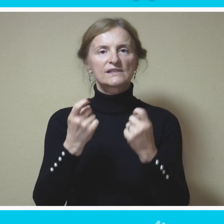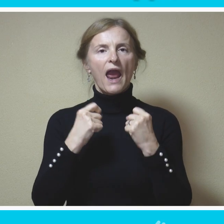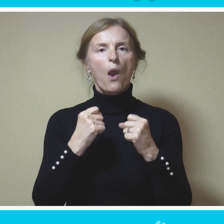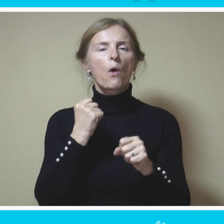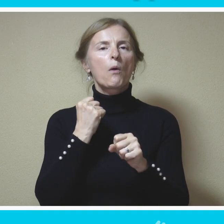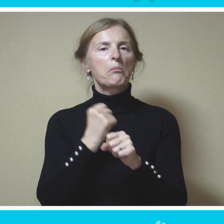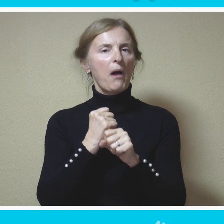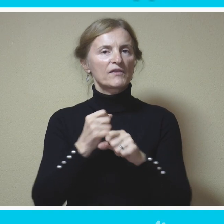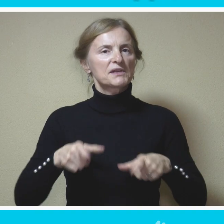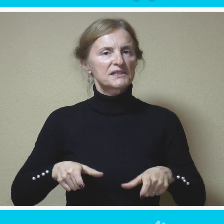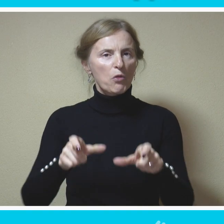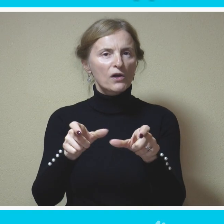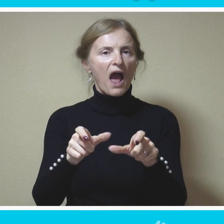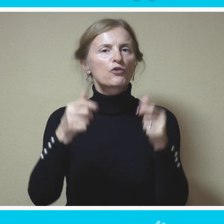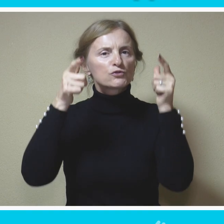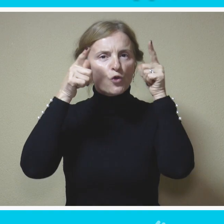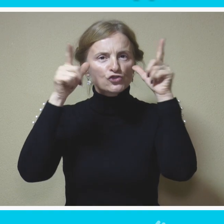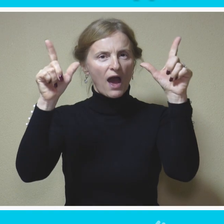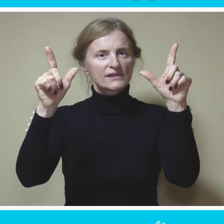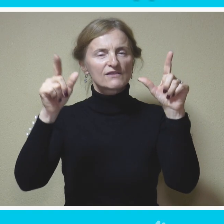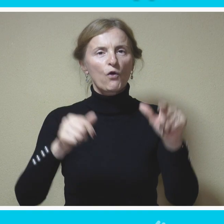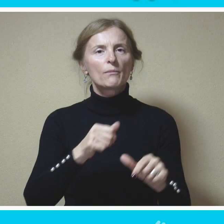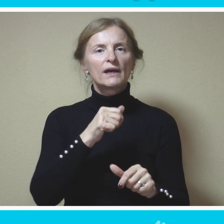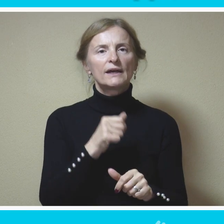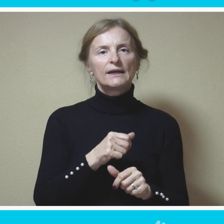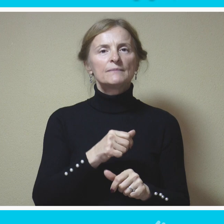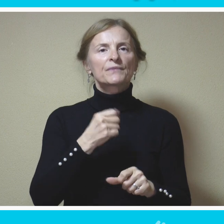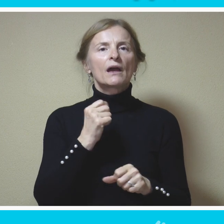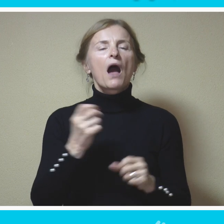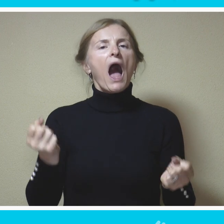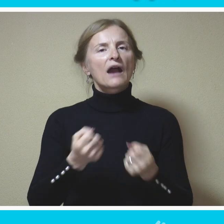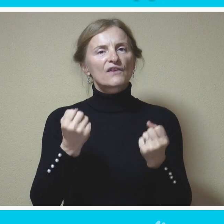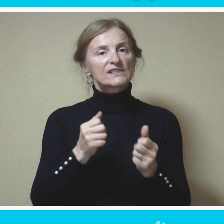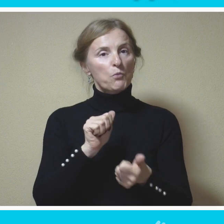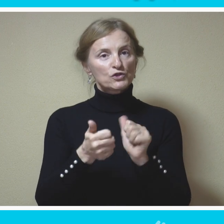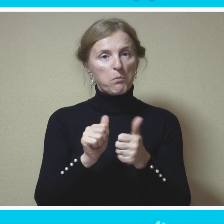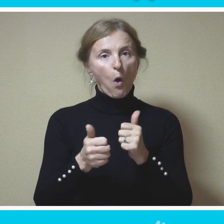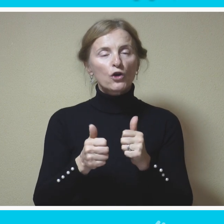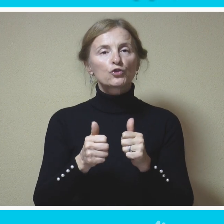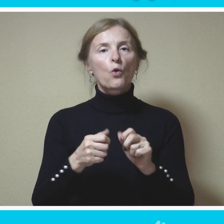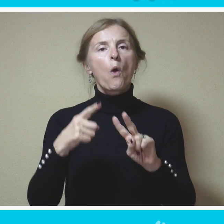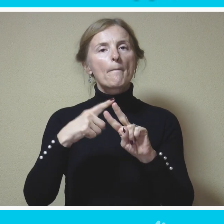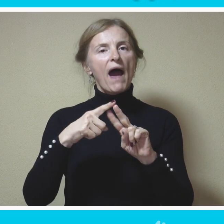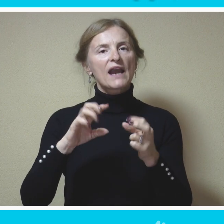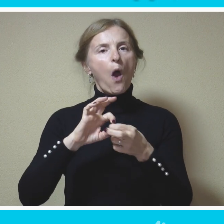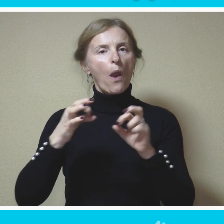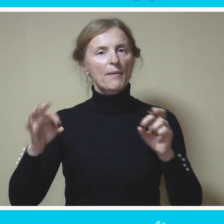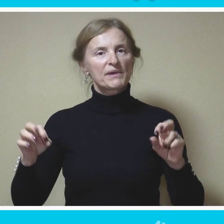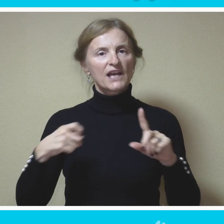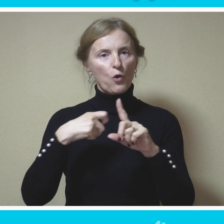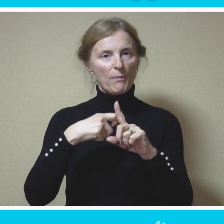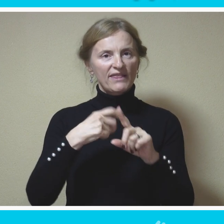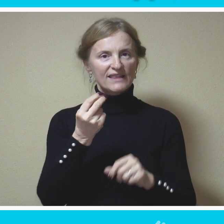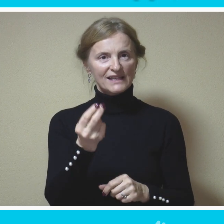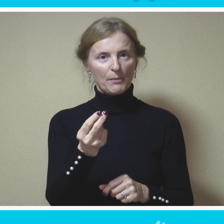selo, bavim se zemljoradnjom, bavim se stočarstvom, aktivan sam i u sportu u